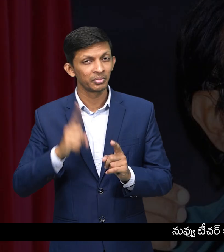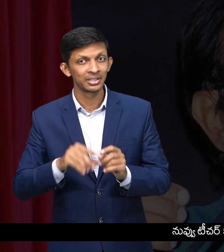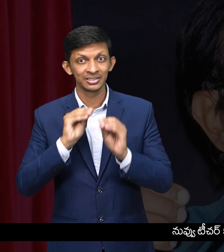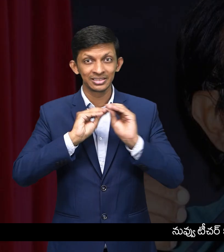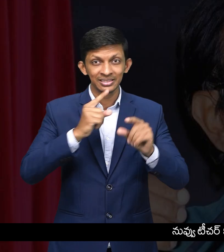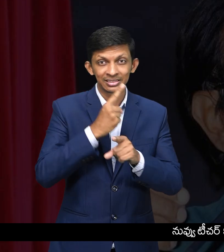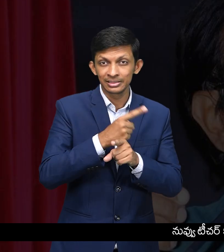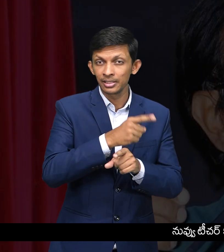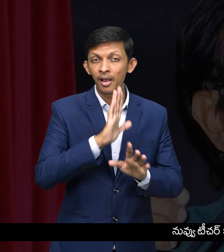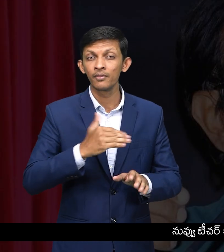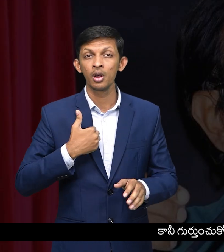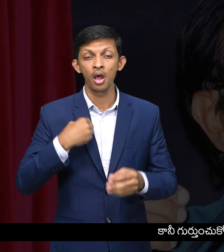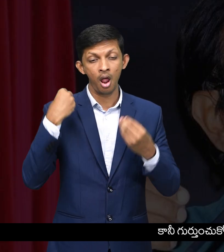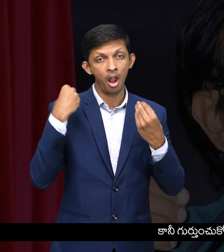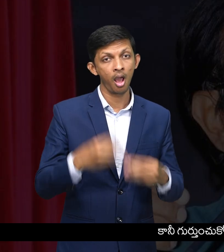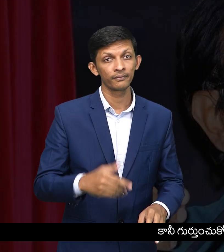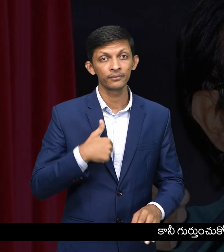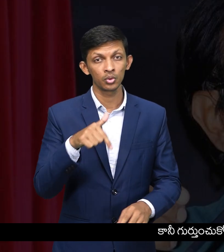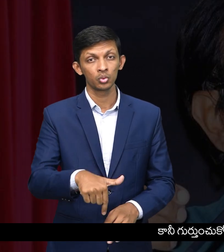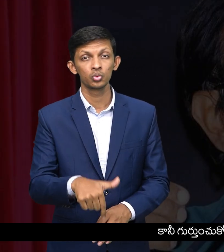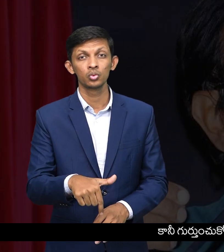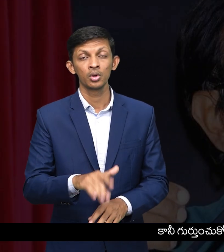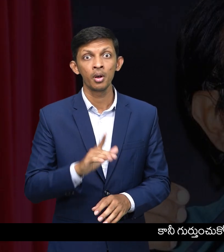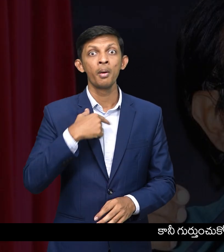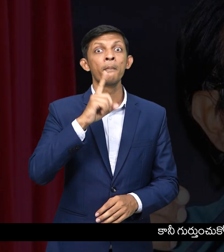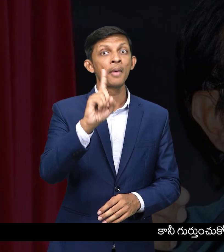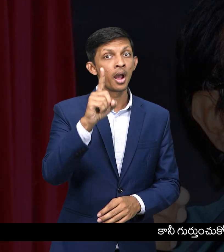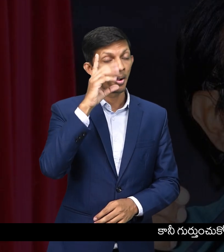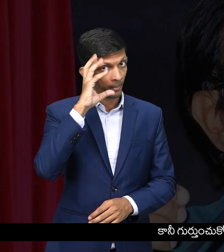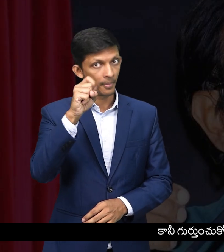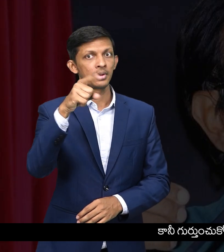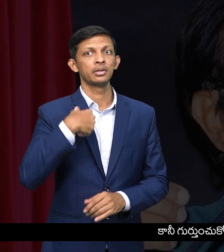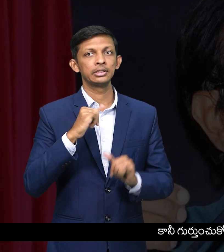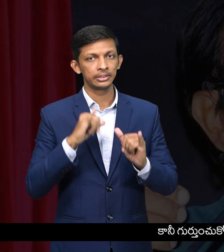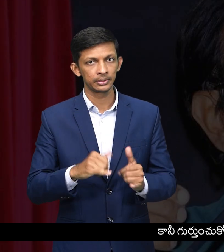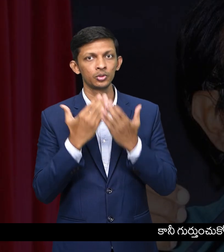చేయటం లేదు. కానీ గుర్తుంచుకోండి, ఇతను ఇక్కడే చదువుకుంటాడు.